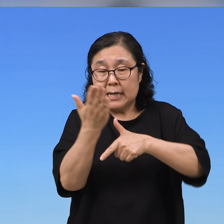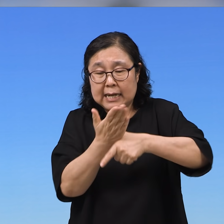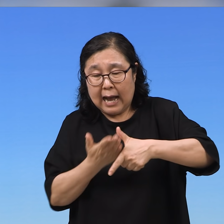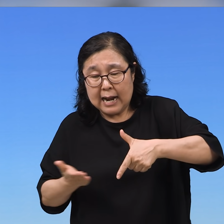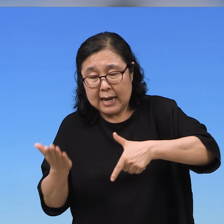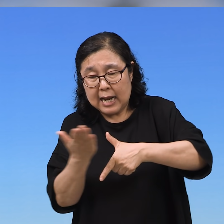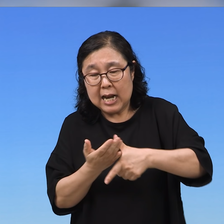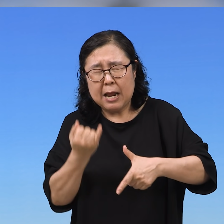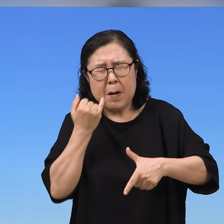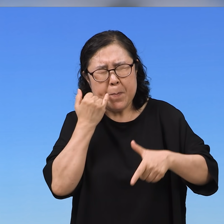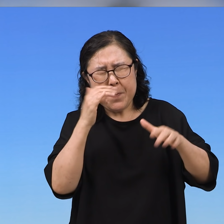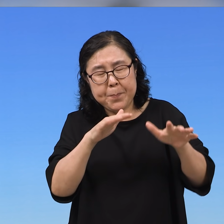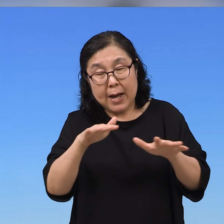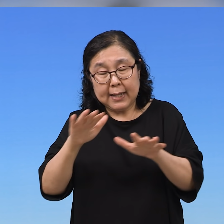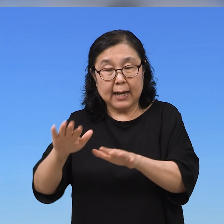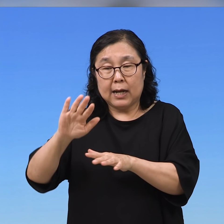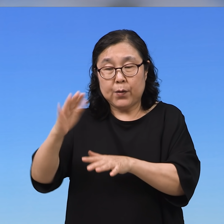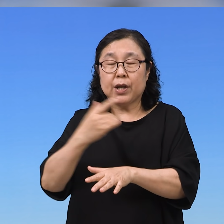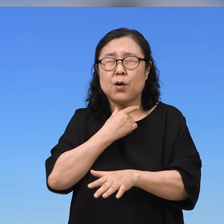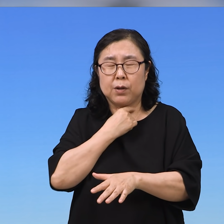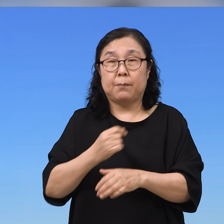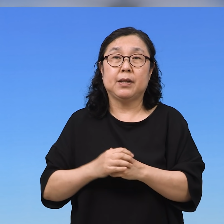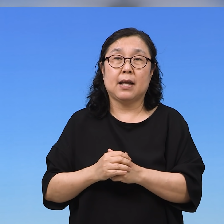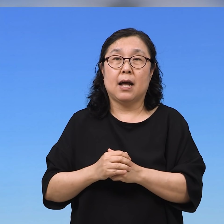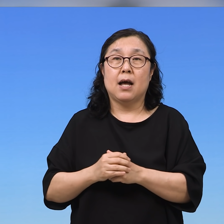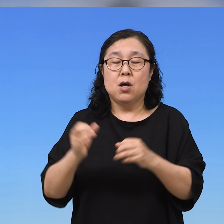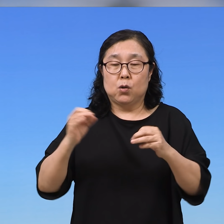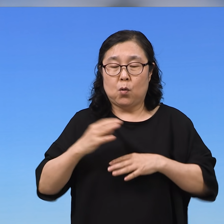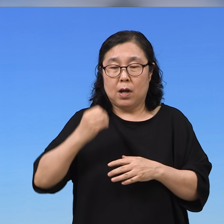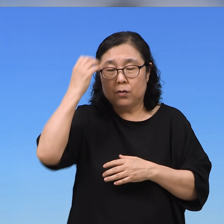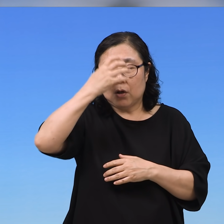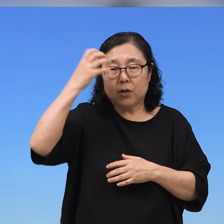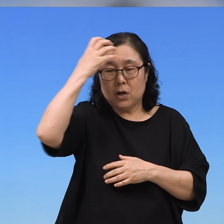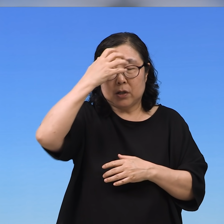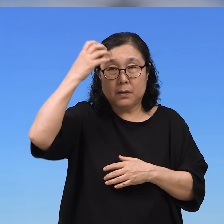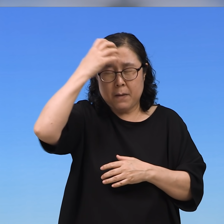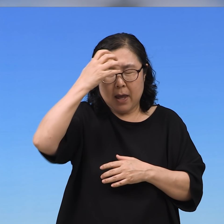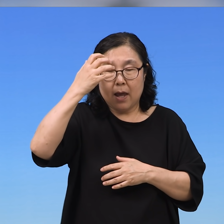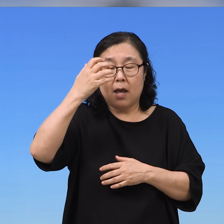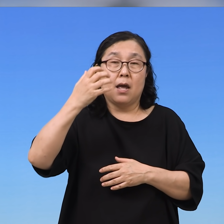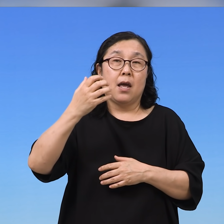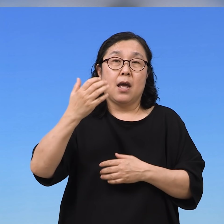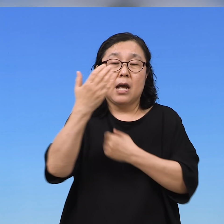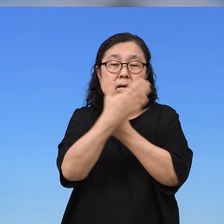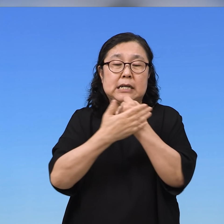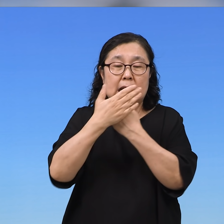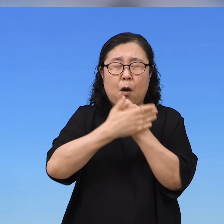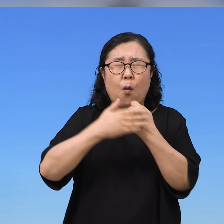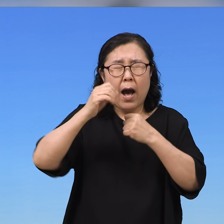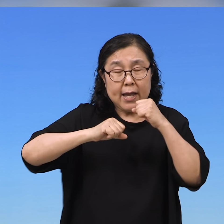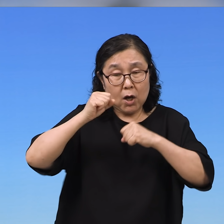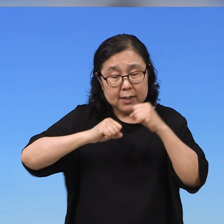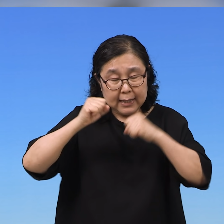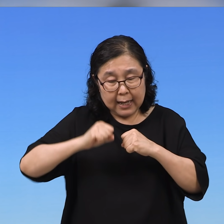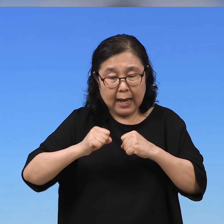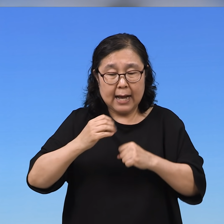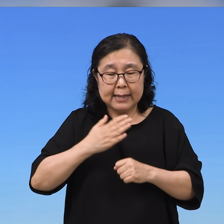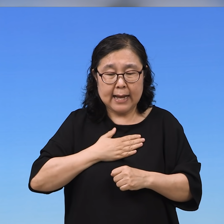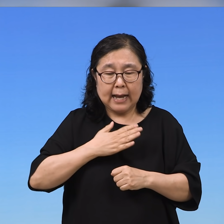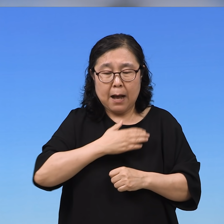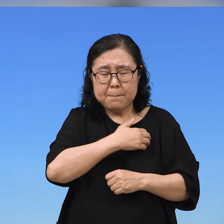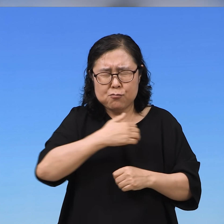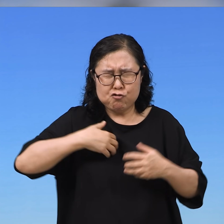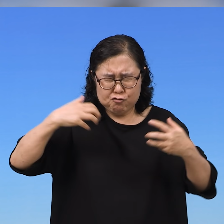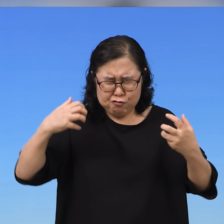흘려보내주시는 놀라운 성령의 은혜와 역사들이 영적으로 아버지 풍성히